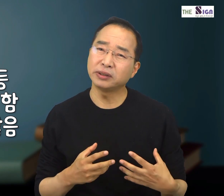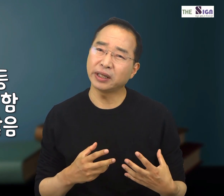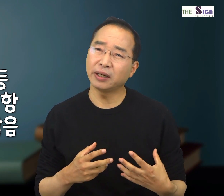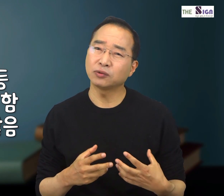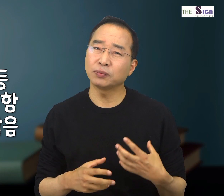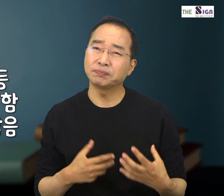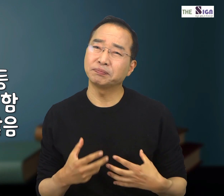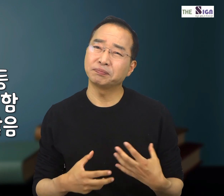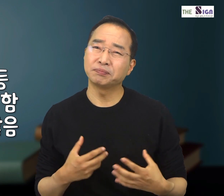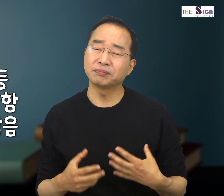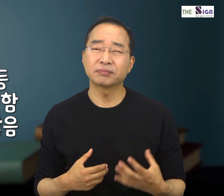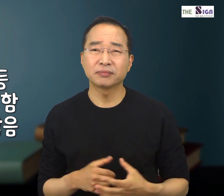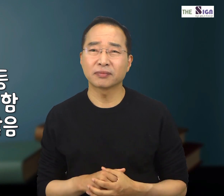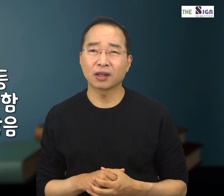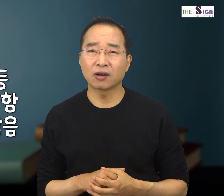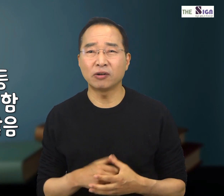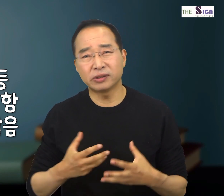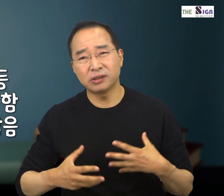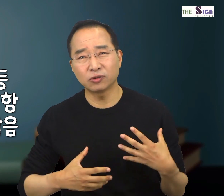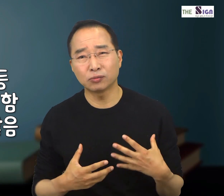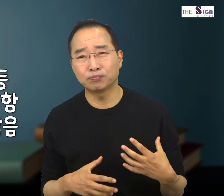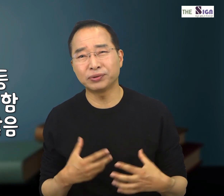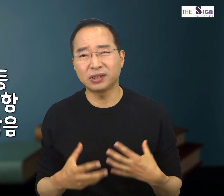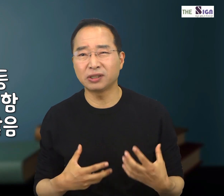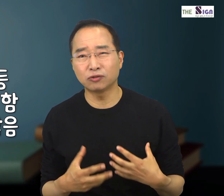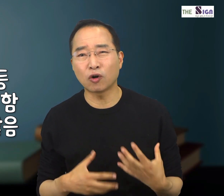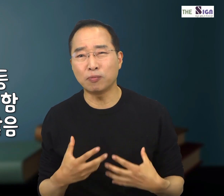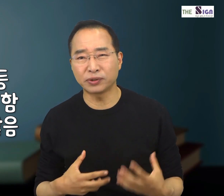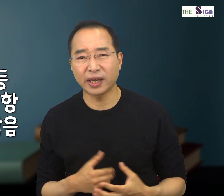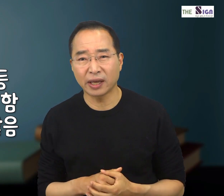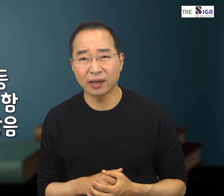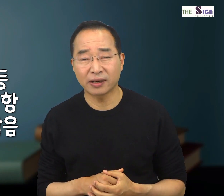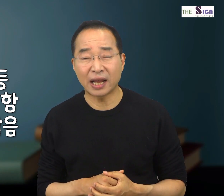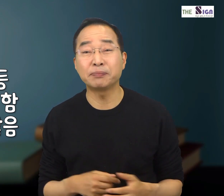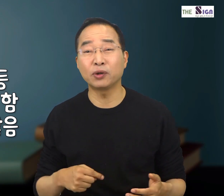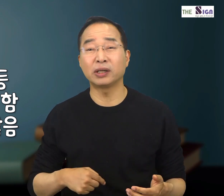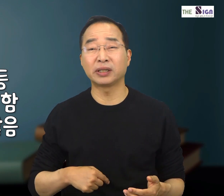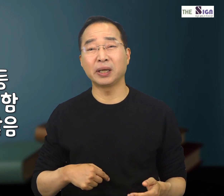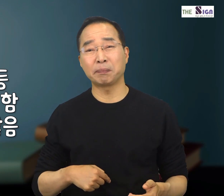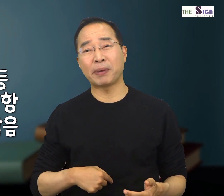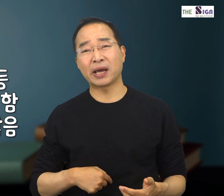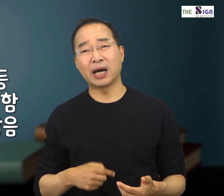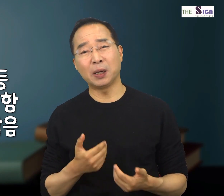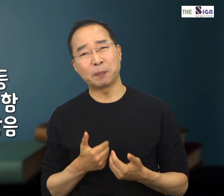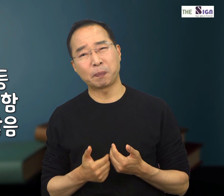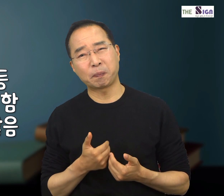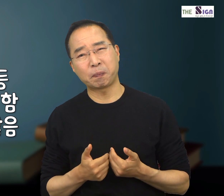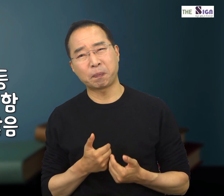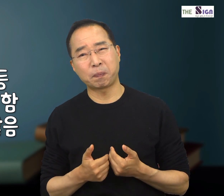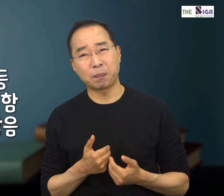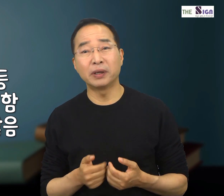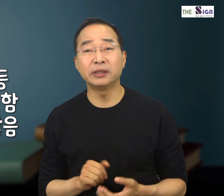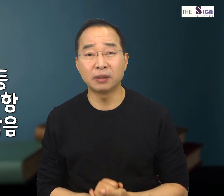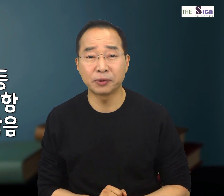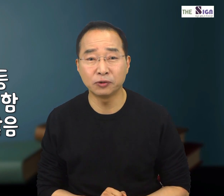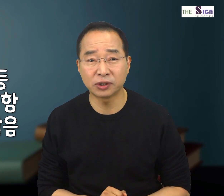게 좀 거슬리고 좀 부딪히고 거북해 라는 표현할 때 배가, 이런 표현도